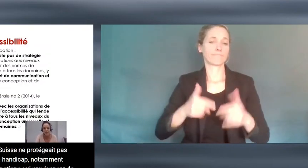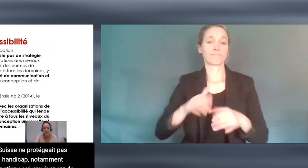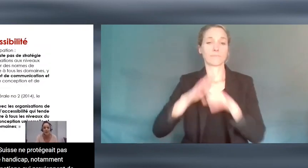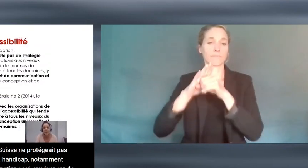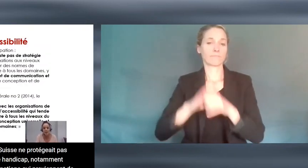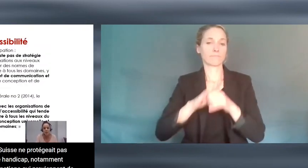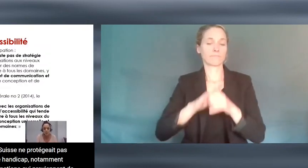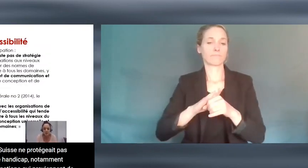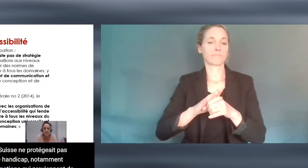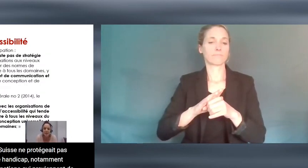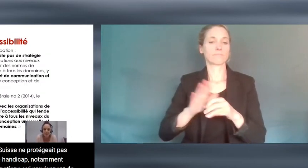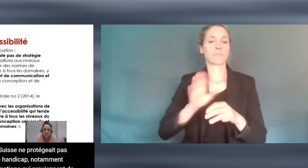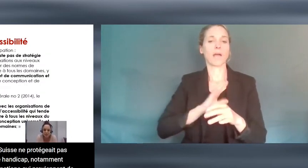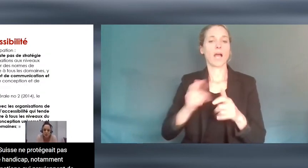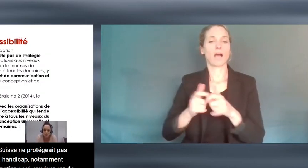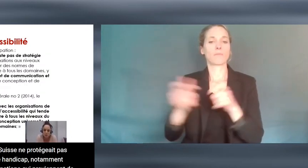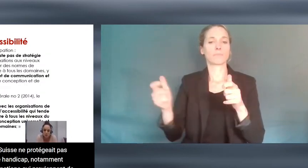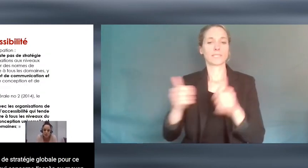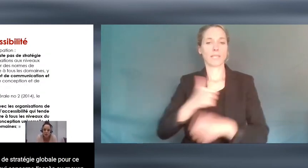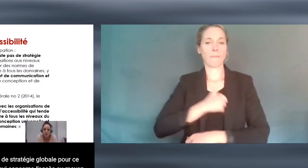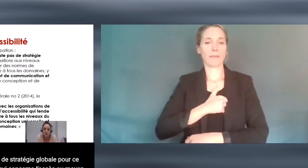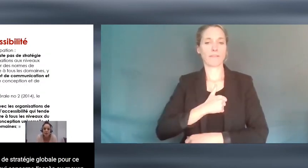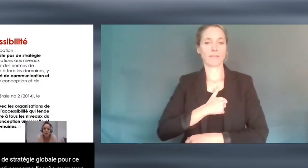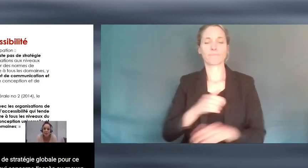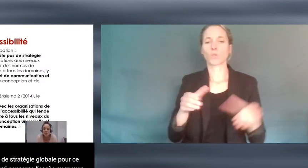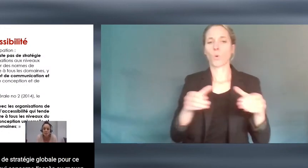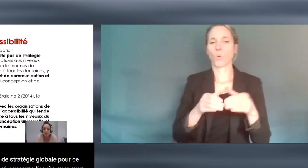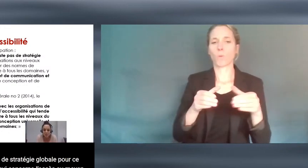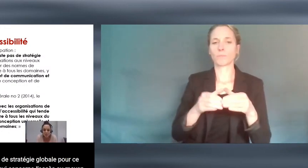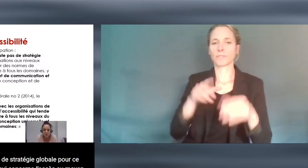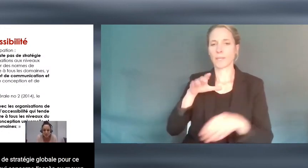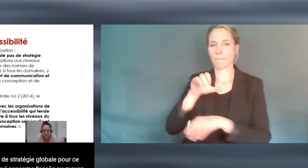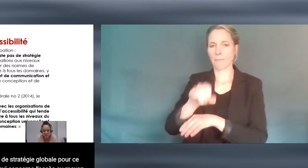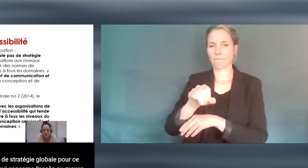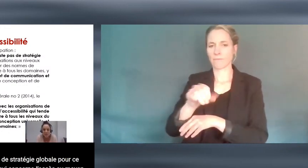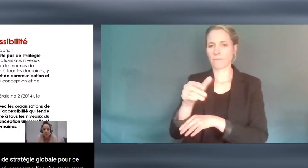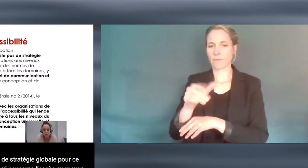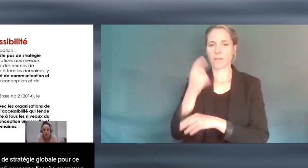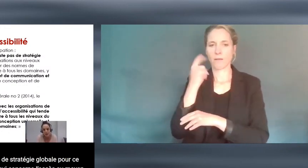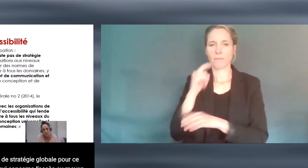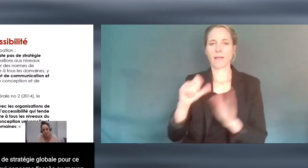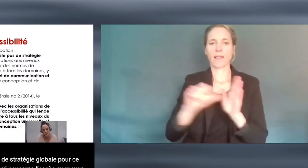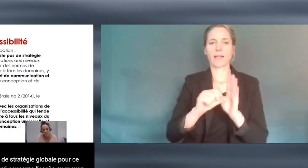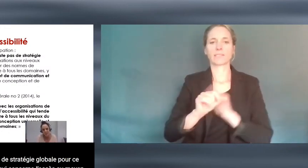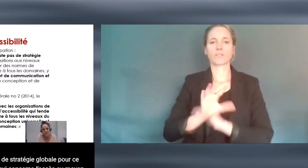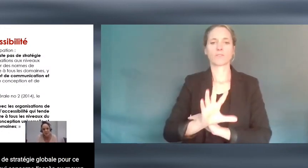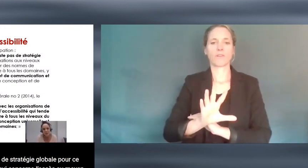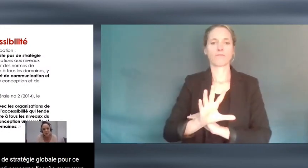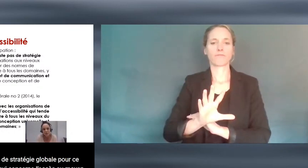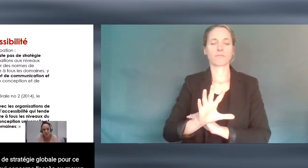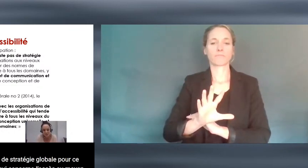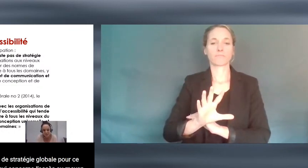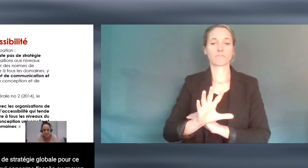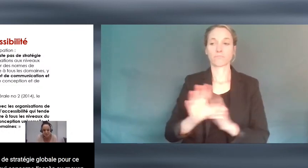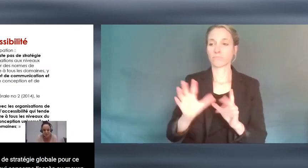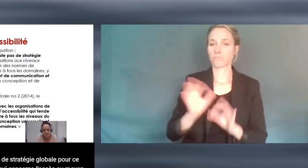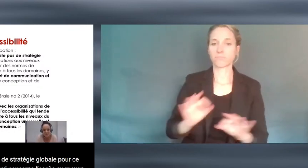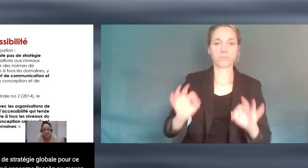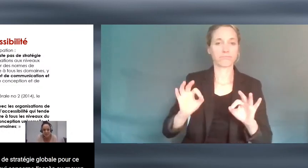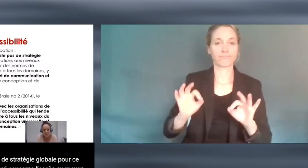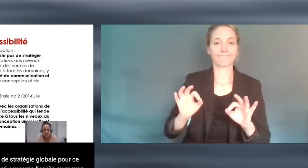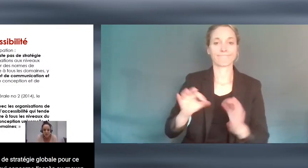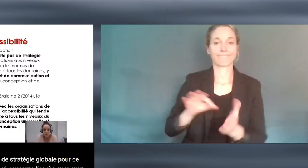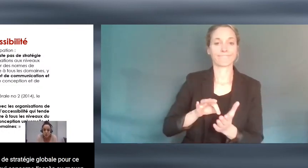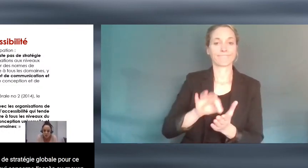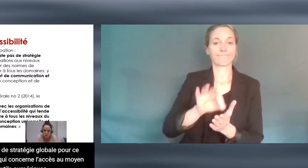particuliers. Elle a constaté à l'article 9 qu'il n'y avait pas de stratégie globale pour ce qui est de